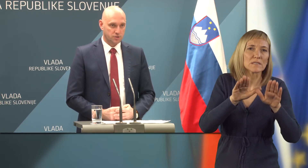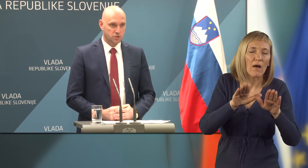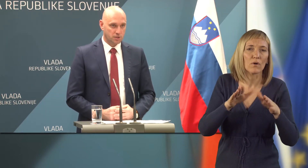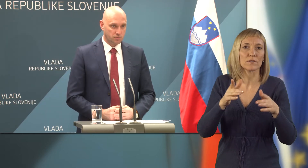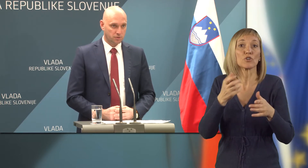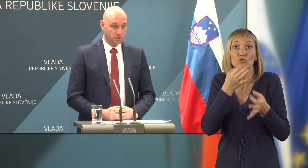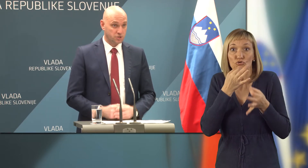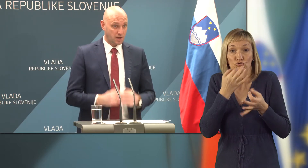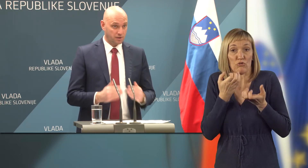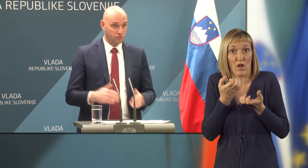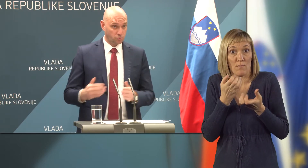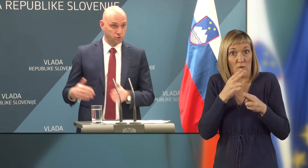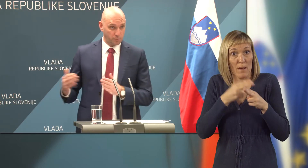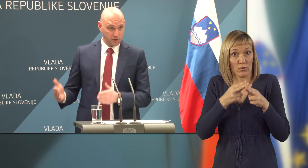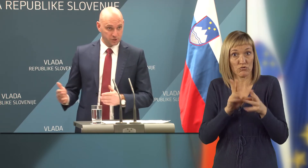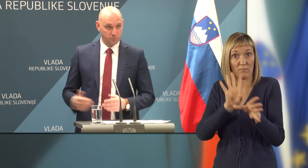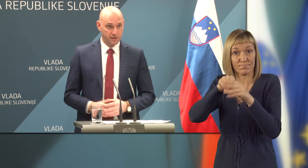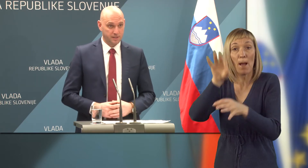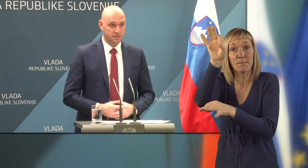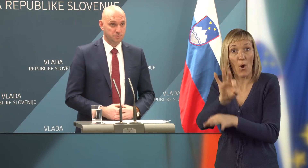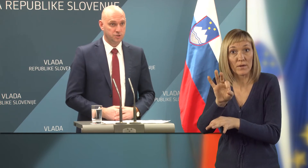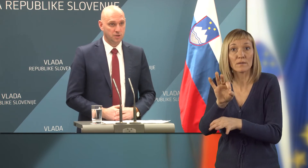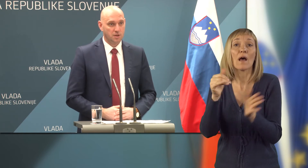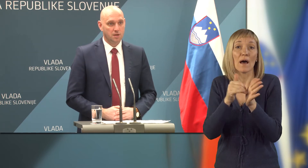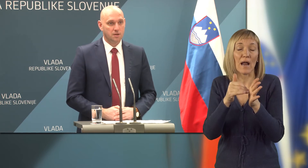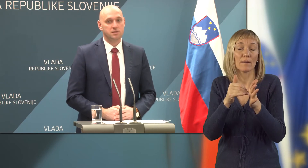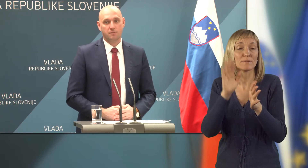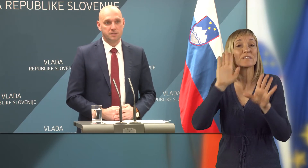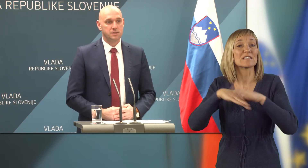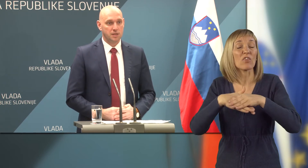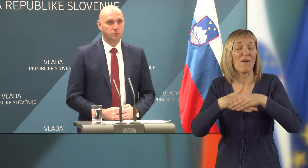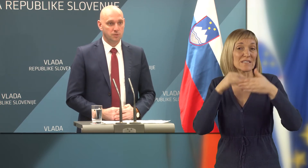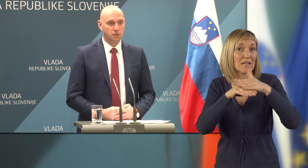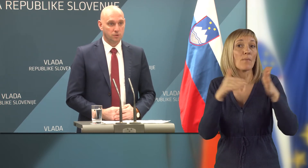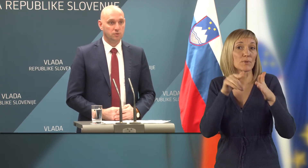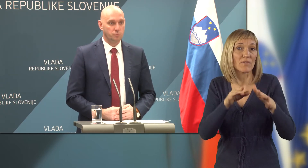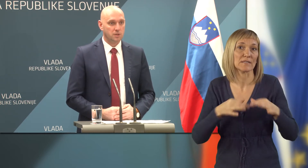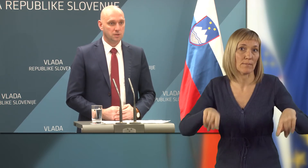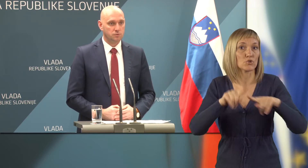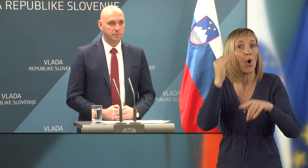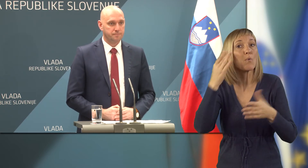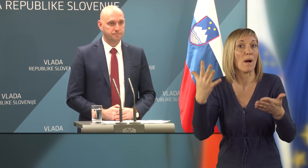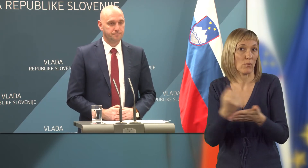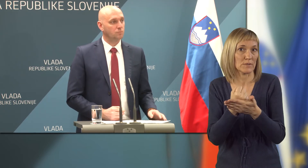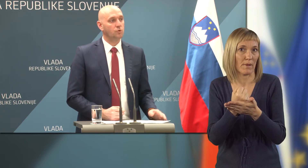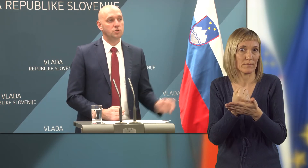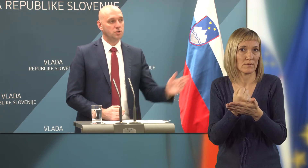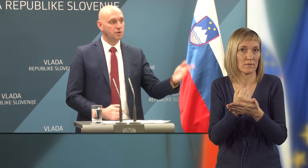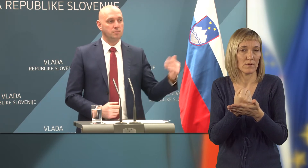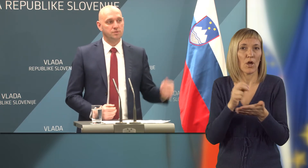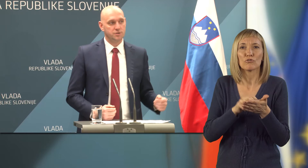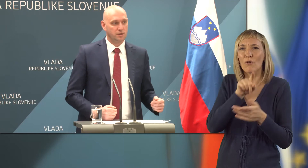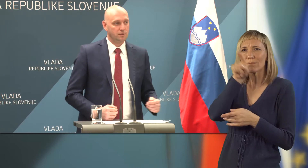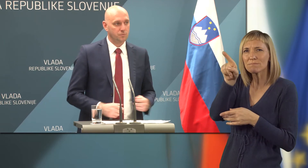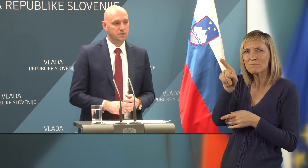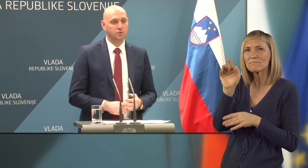zadruge. In če želimo, da tudi država lahko vstopa v takšne projekte z zemljišči, jih stanovanjski sklad potrebuje, tako da upam, da to uspe. Mogoče še